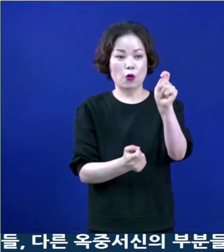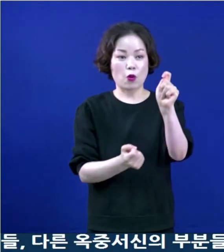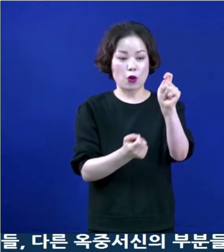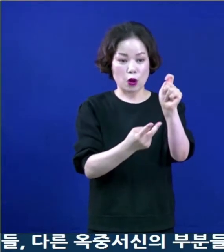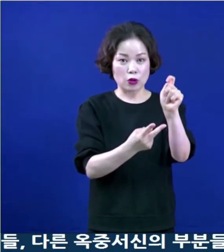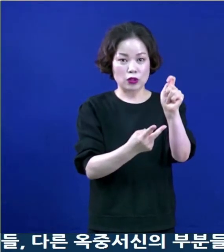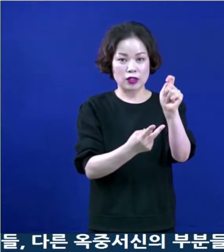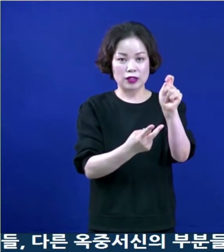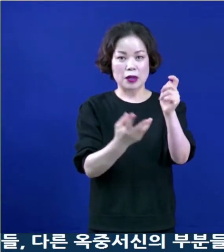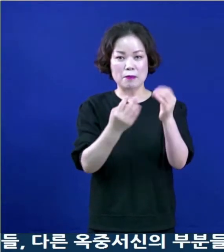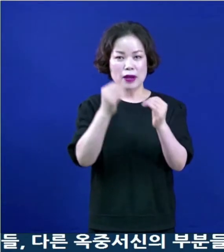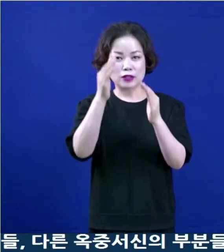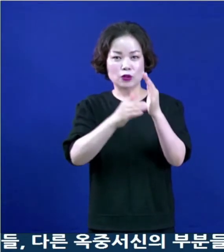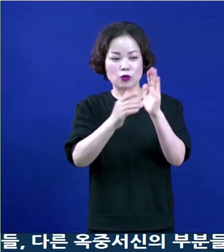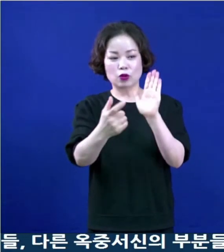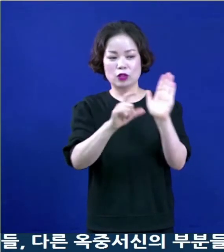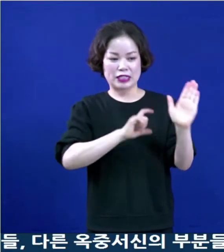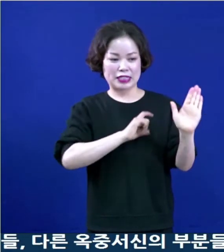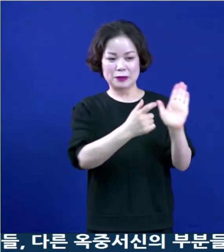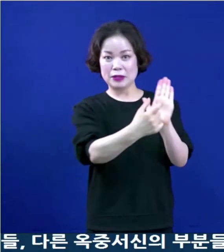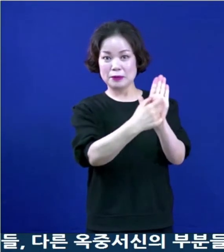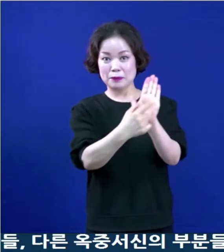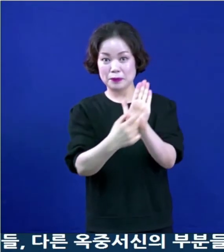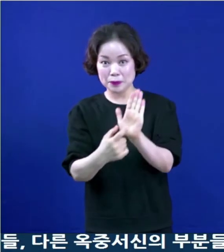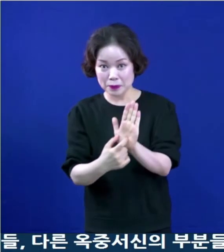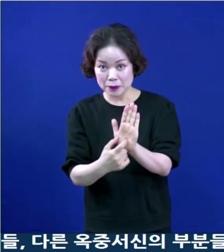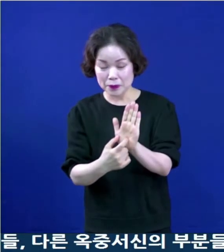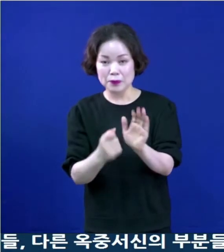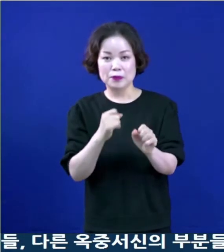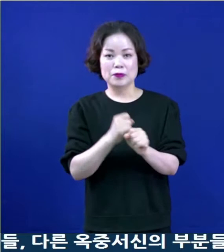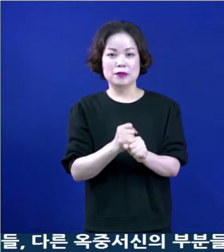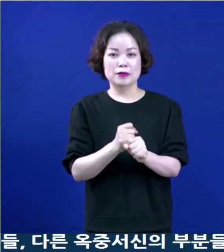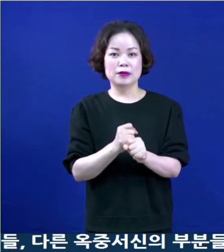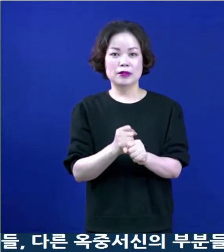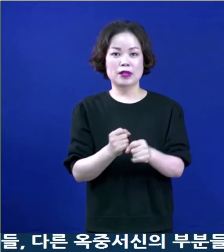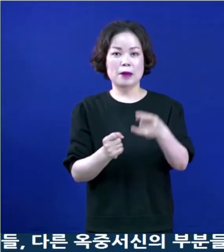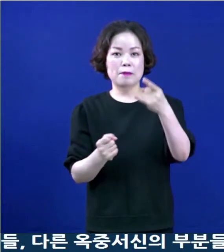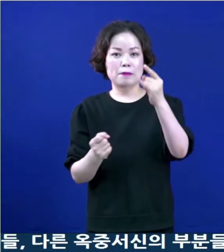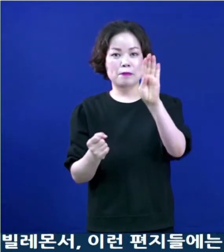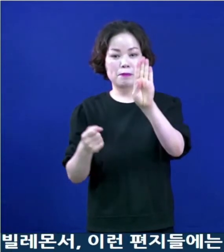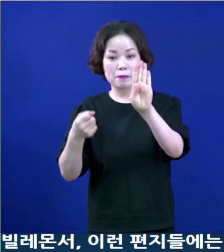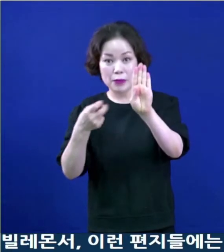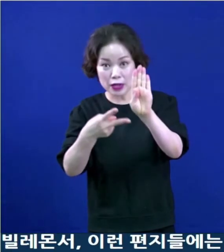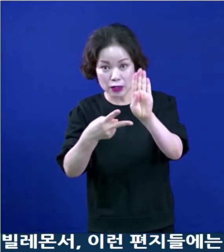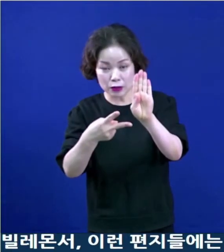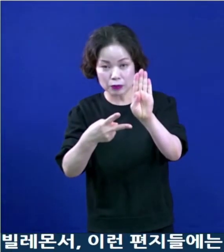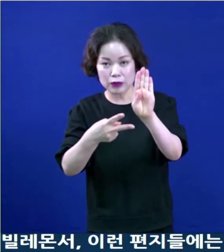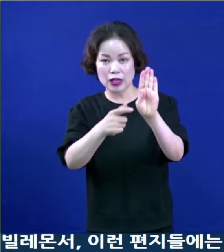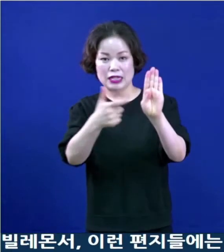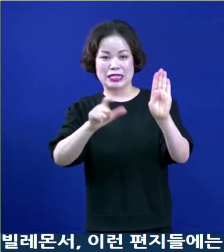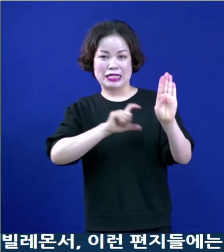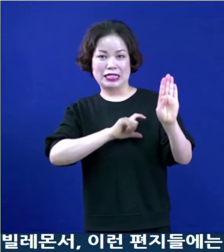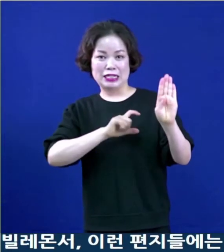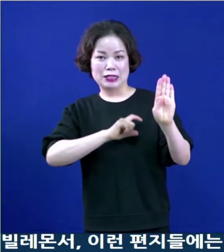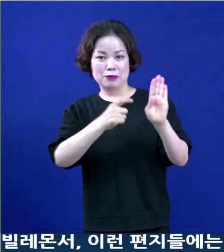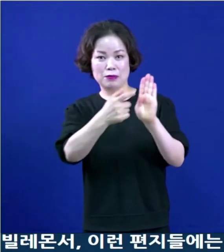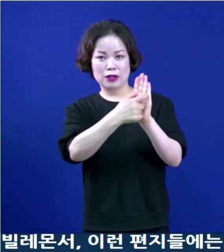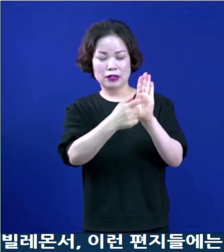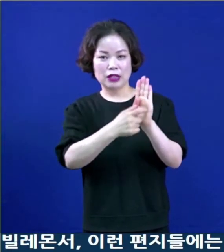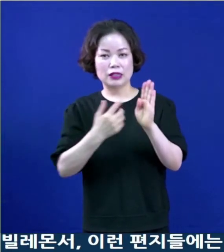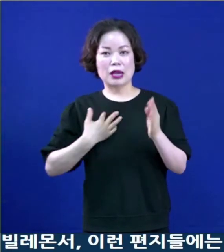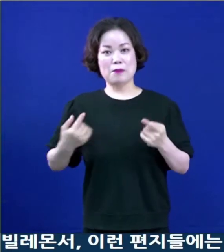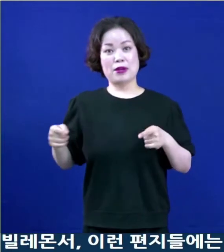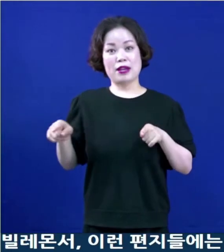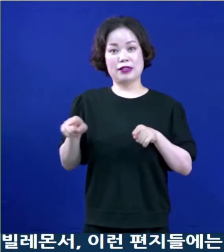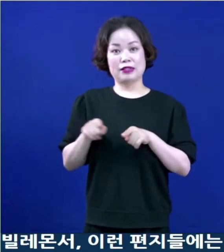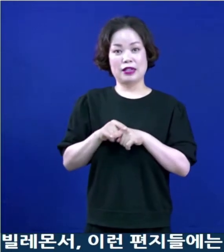많은 성도님들이 언급되어 있고요. 빌립보서에도 유오디아, 순두계, 글레멘드, 나와 멍에를 같이 한